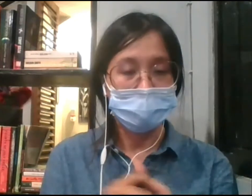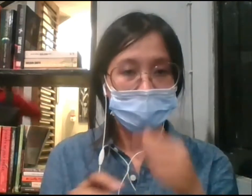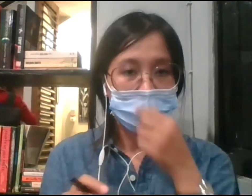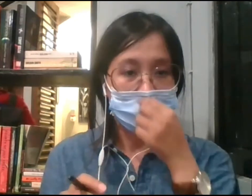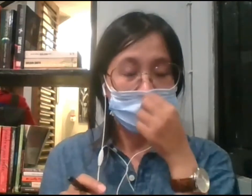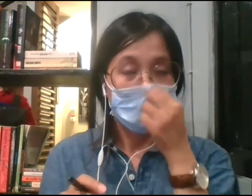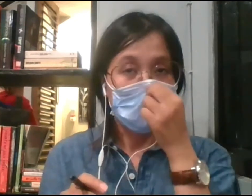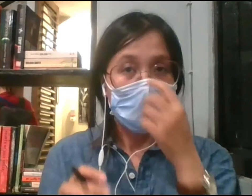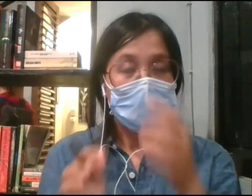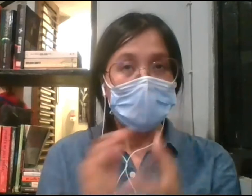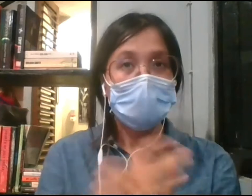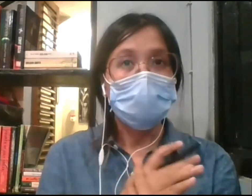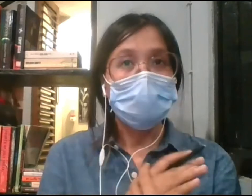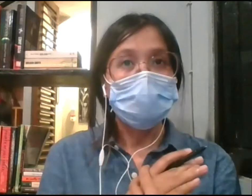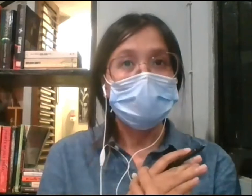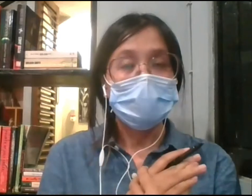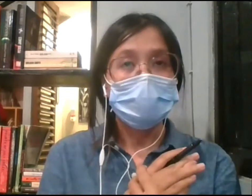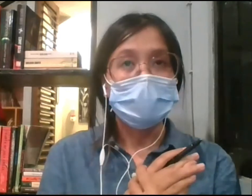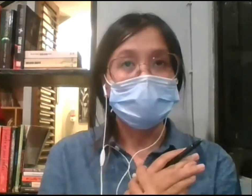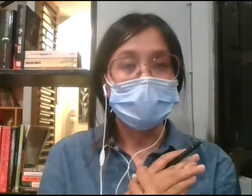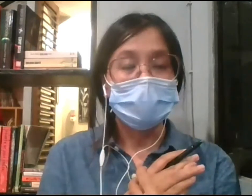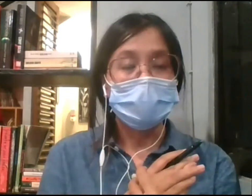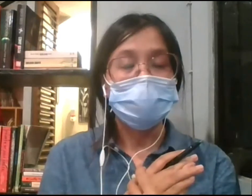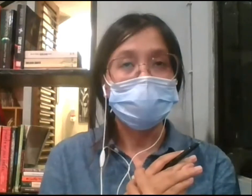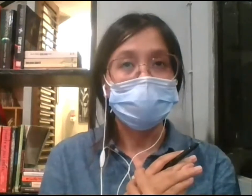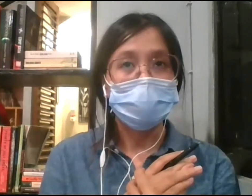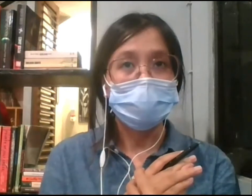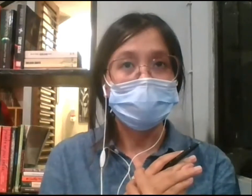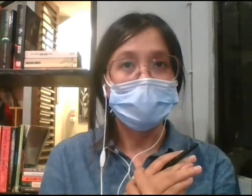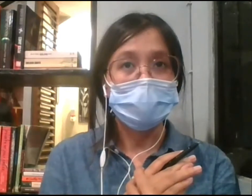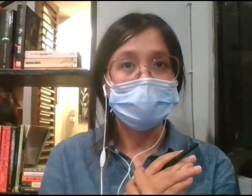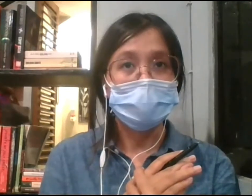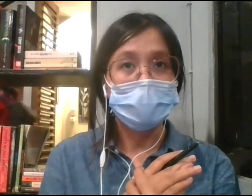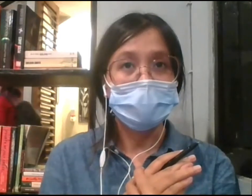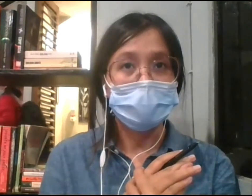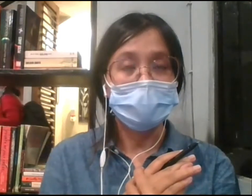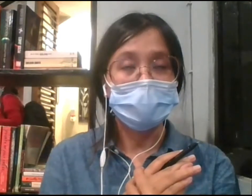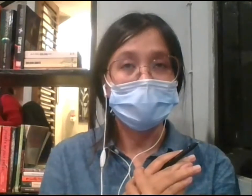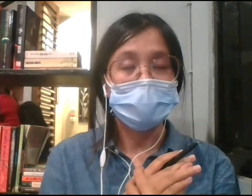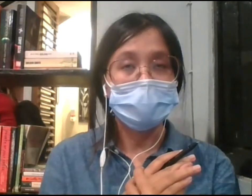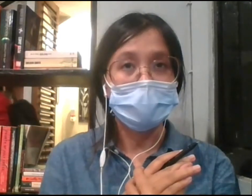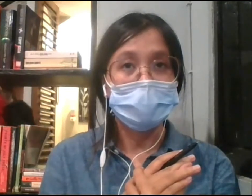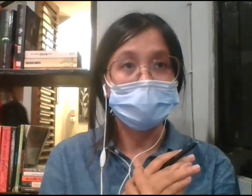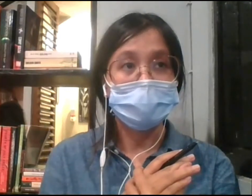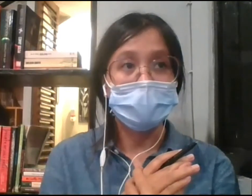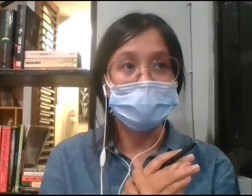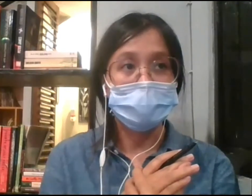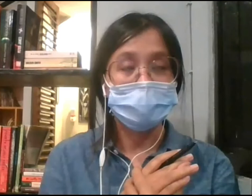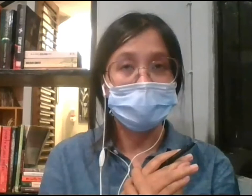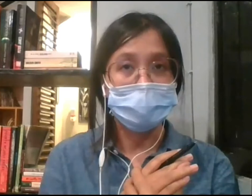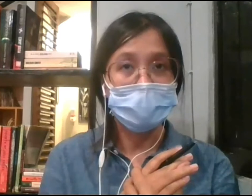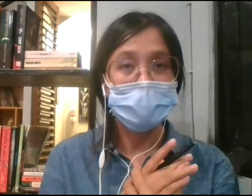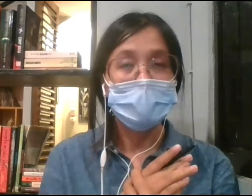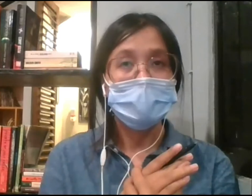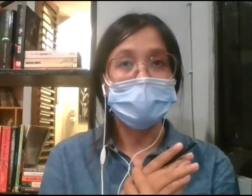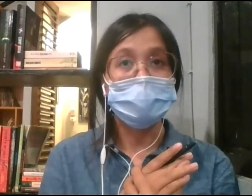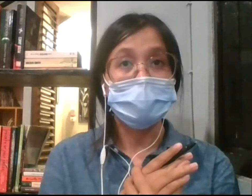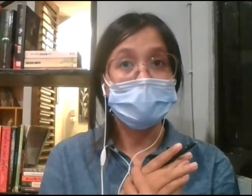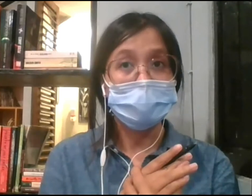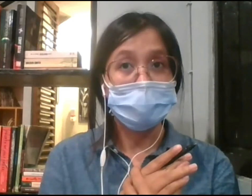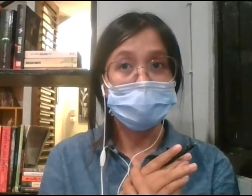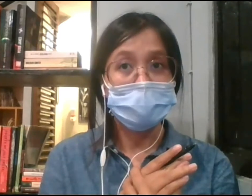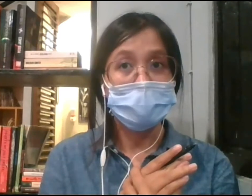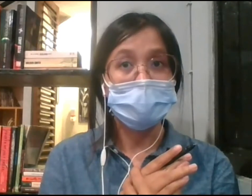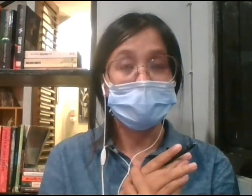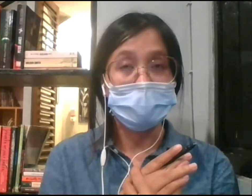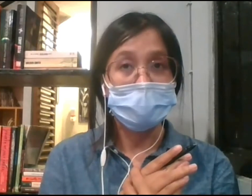publik. Nah, kalau kemudian teman-teman yang kemudian bergerak di dalam advokasi difabel, tentu saja